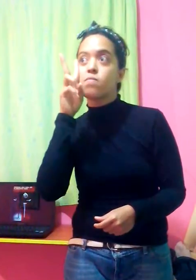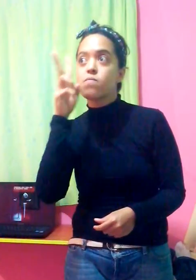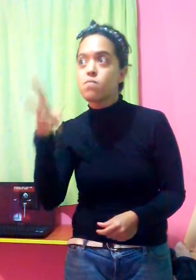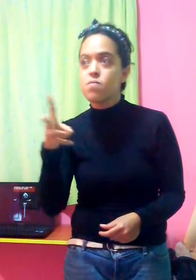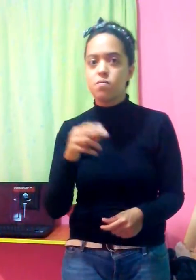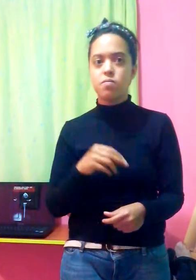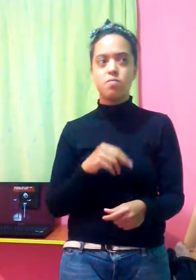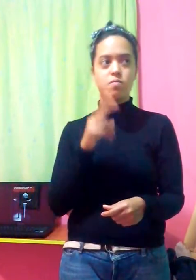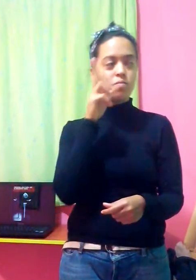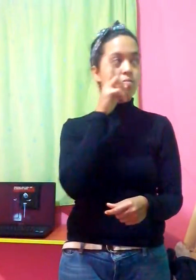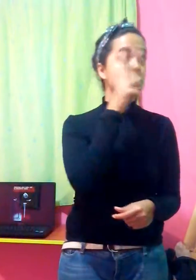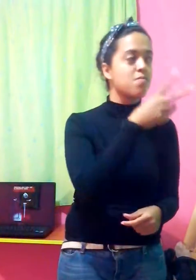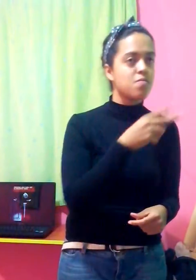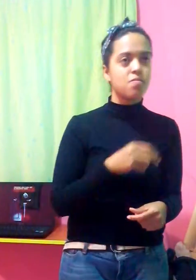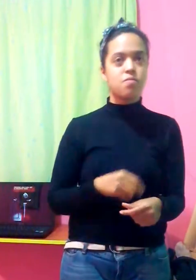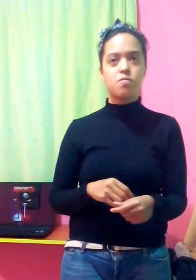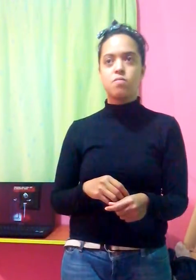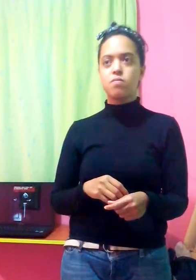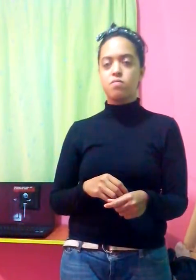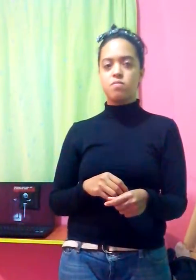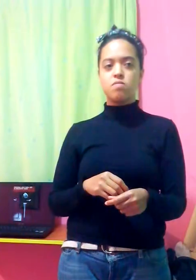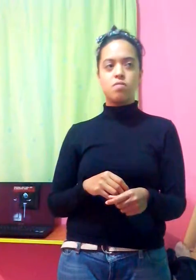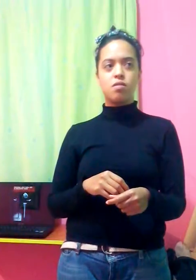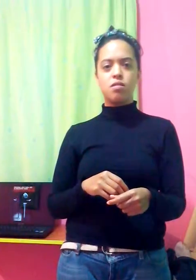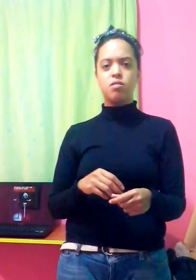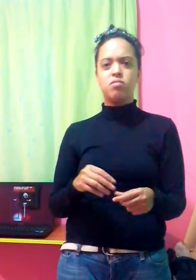¿Cómo ve? Pues con la visión lagarta, cocodrila.